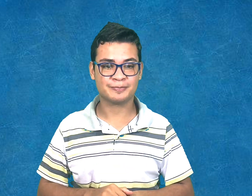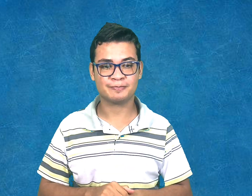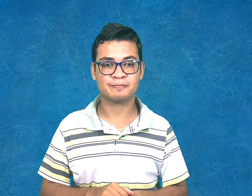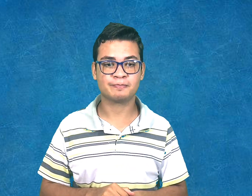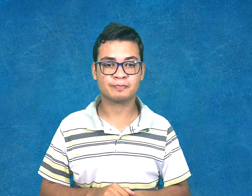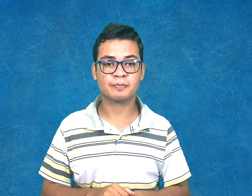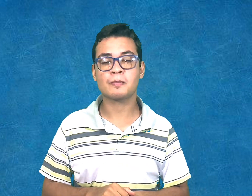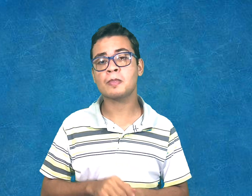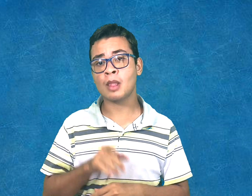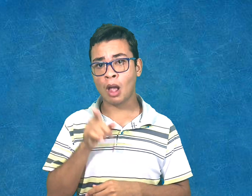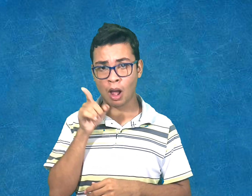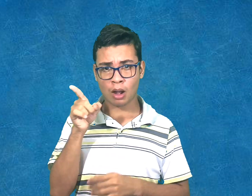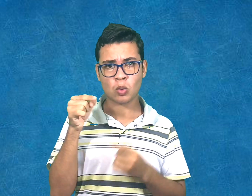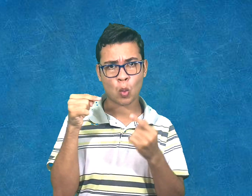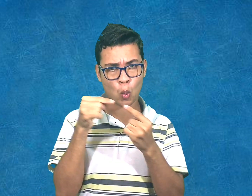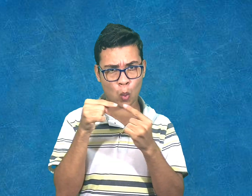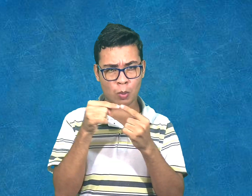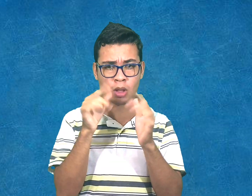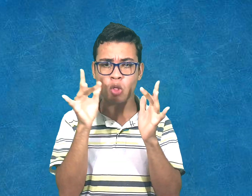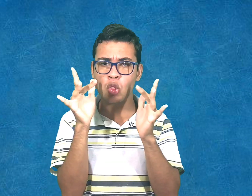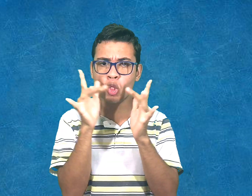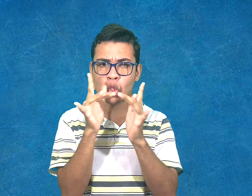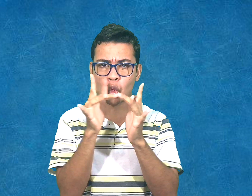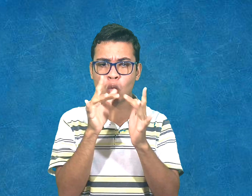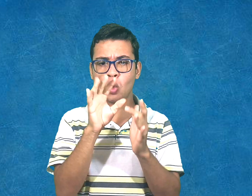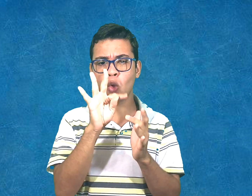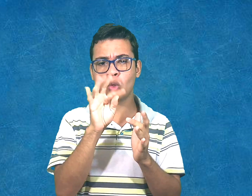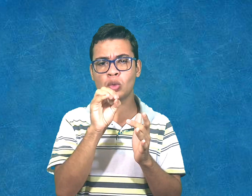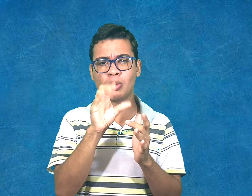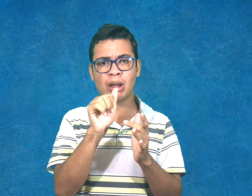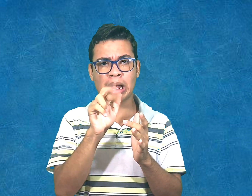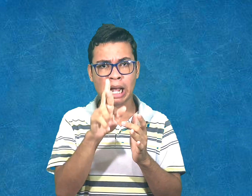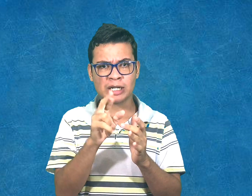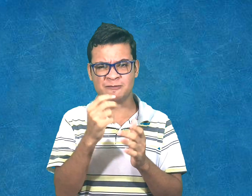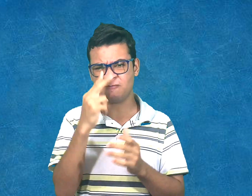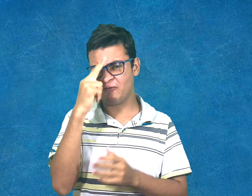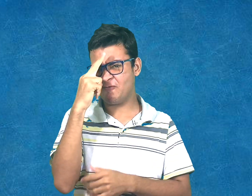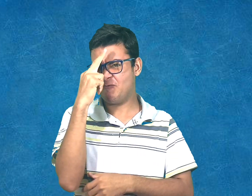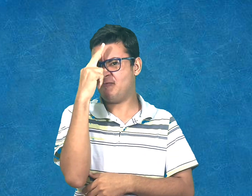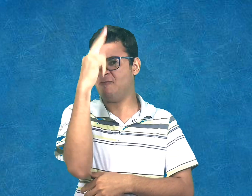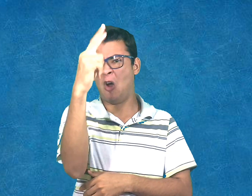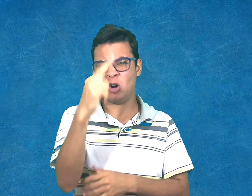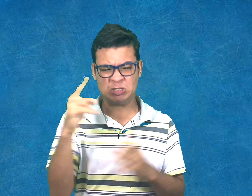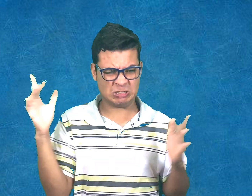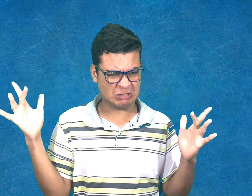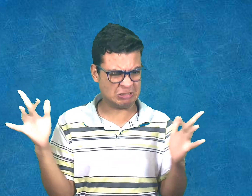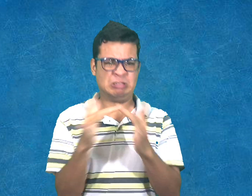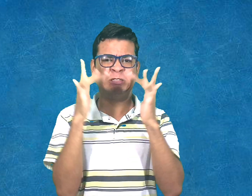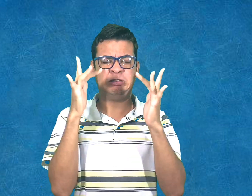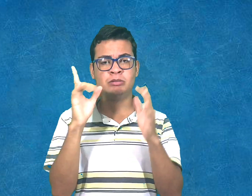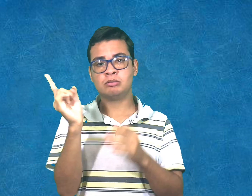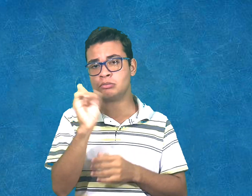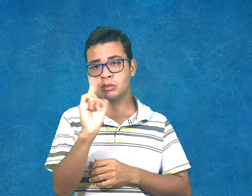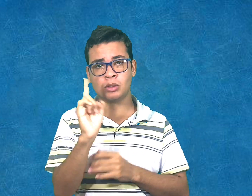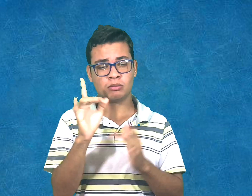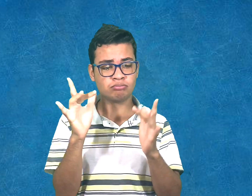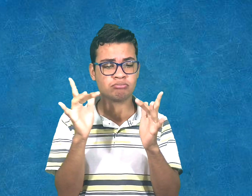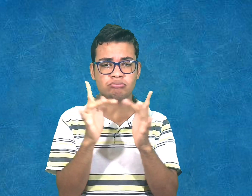Então, esse contato, tocar, ele não é forte. Ele é um contato simples,